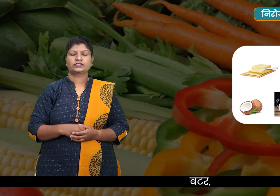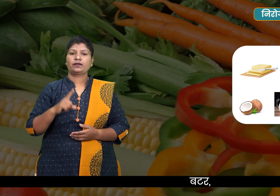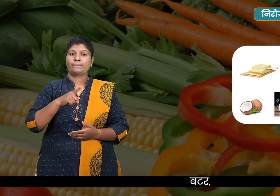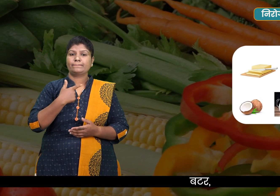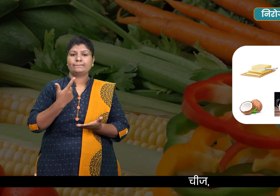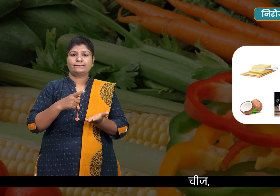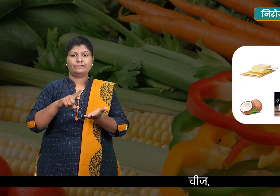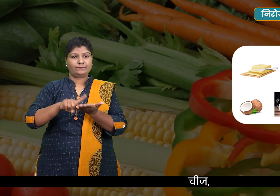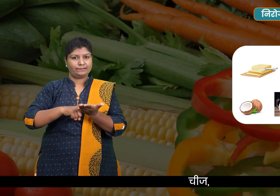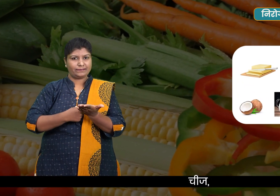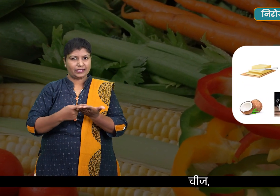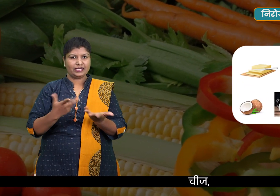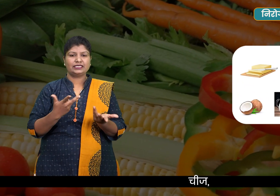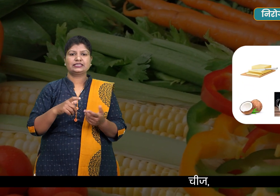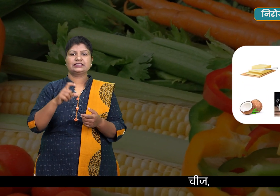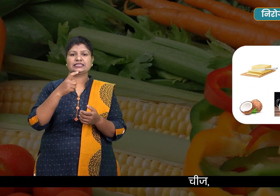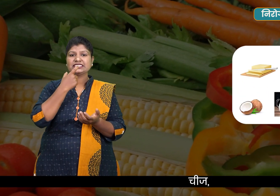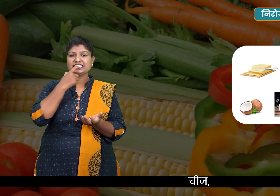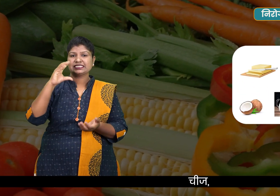बटर, चीज,